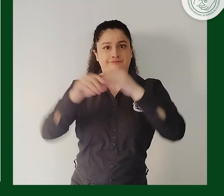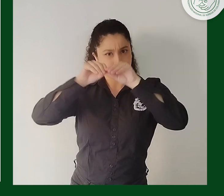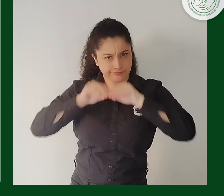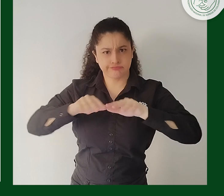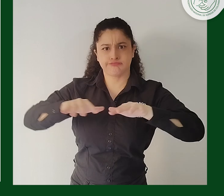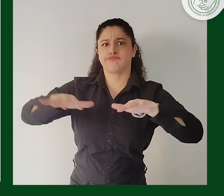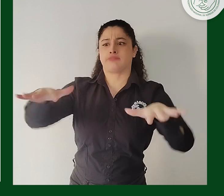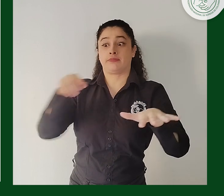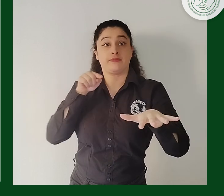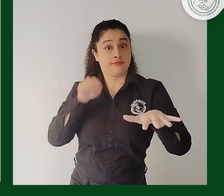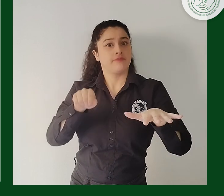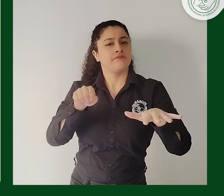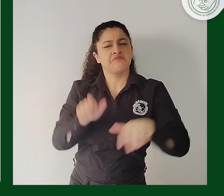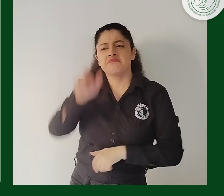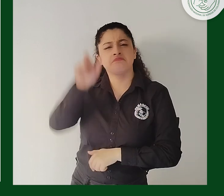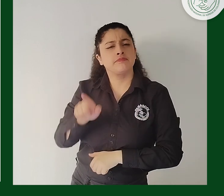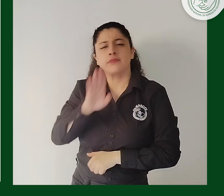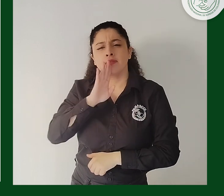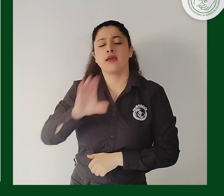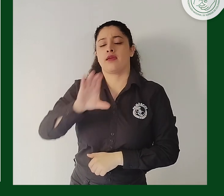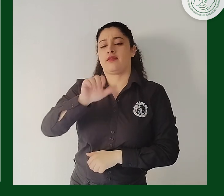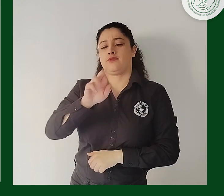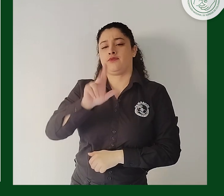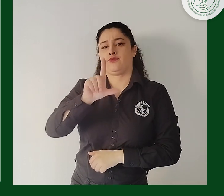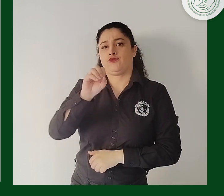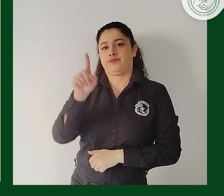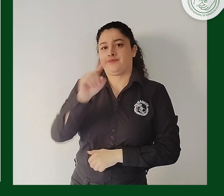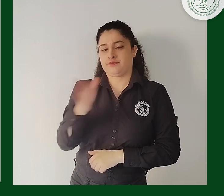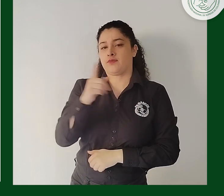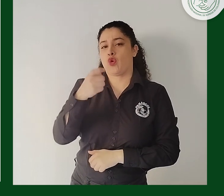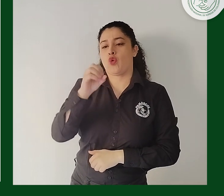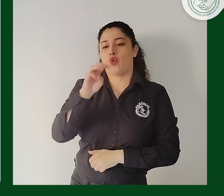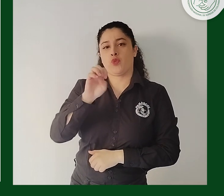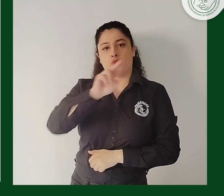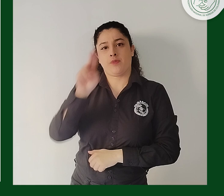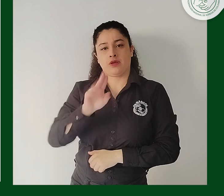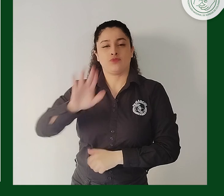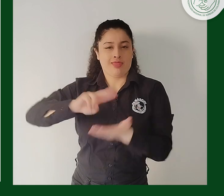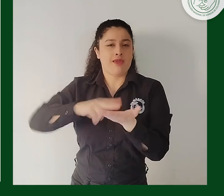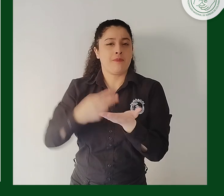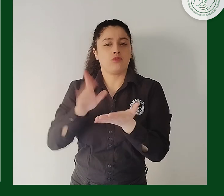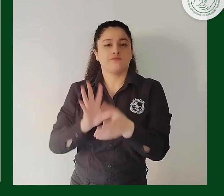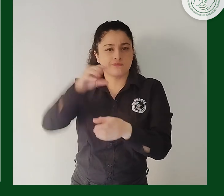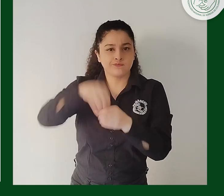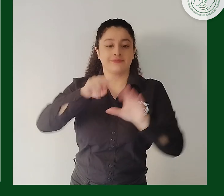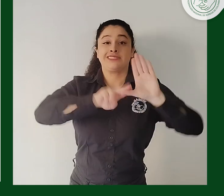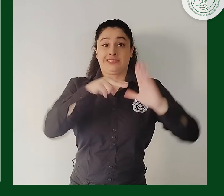Instagram, que el 21 de mayo de 2024 realizó el intérprete Carlos Arturo Gómez, miembro de la